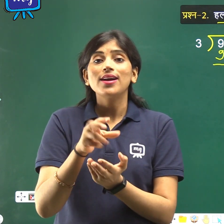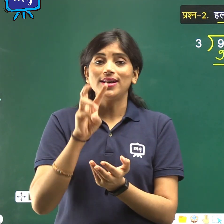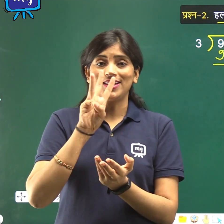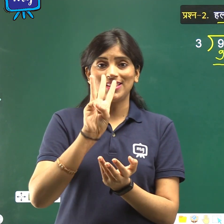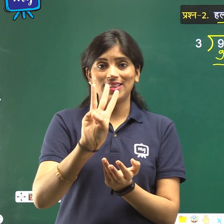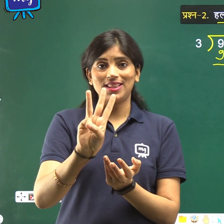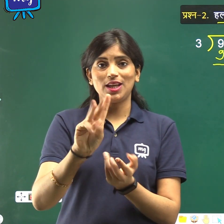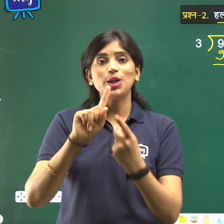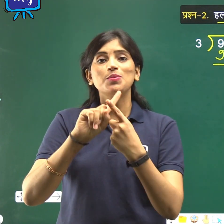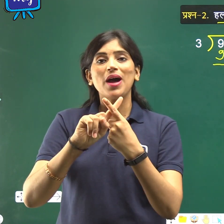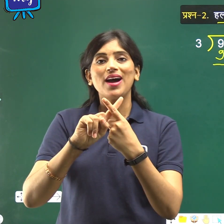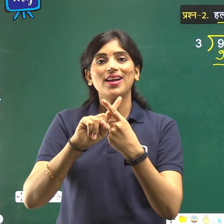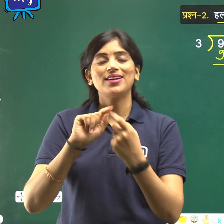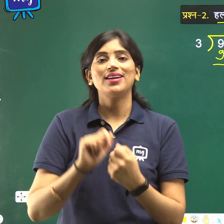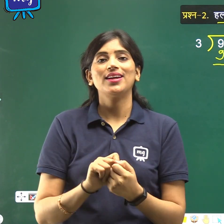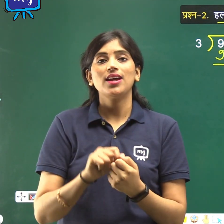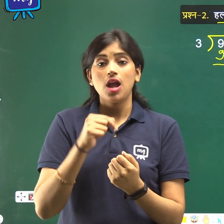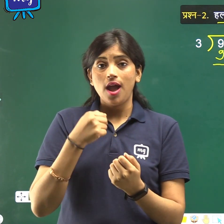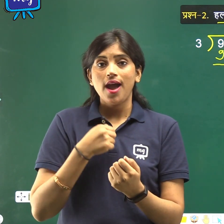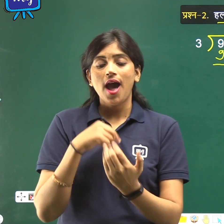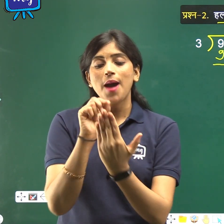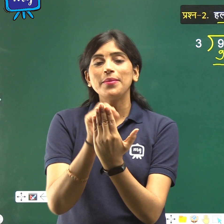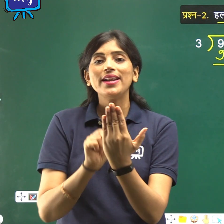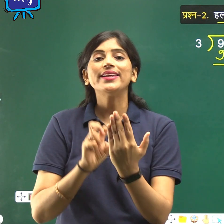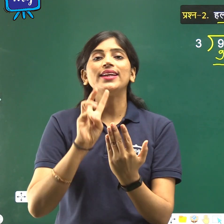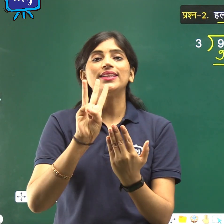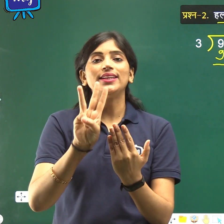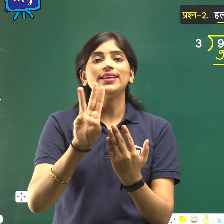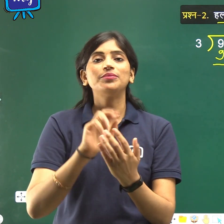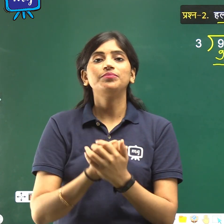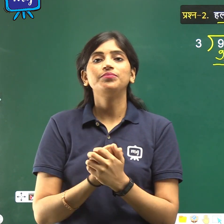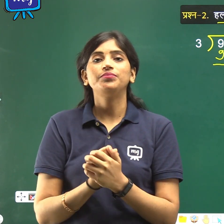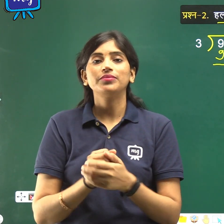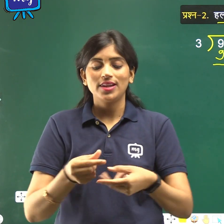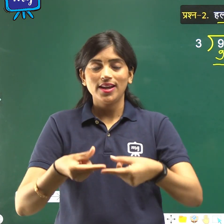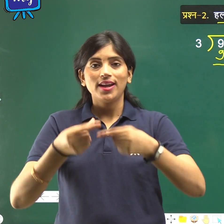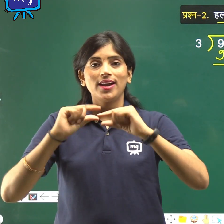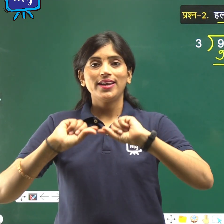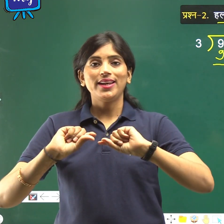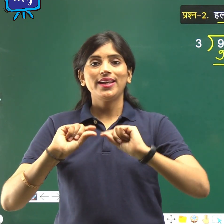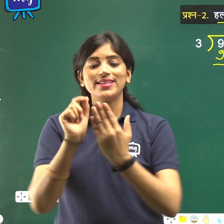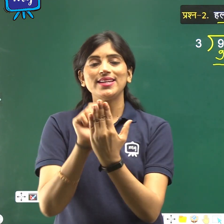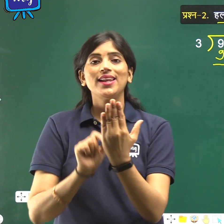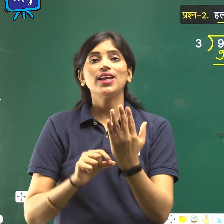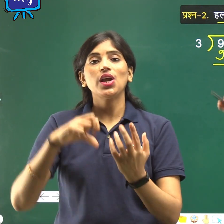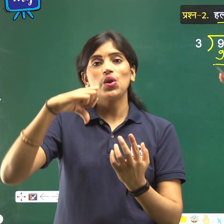3 बार। हमने लिखे 3, नीचे लिखे 9।